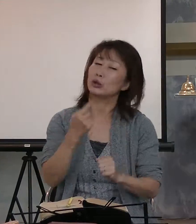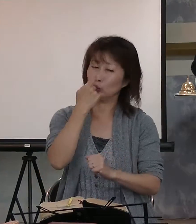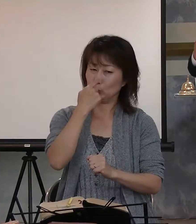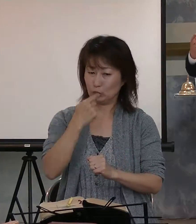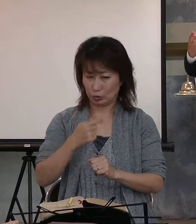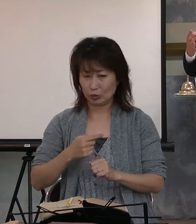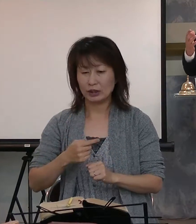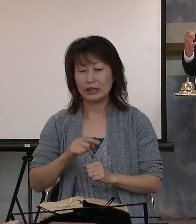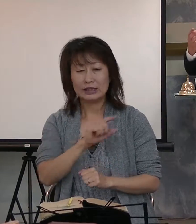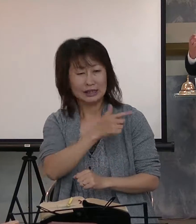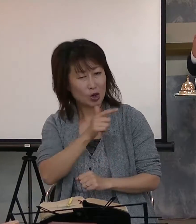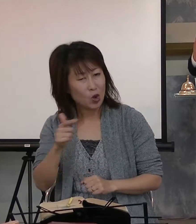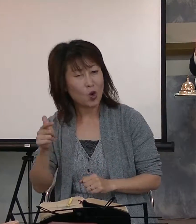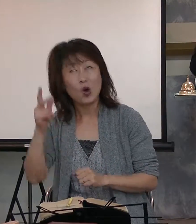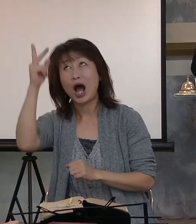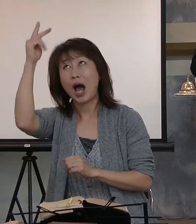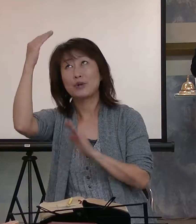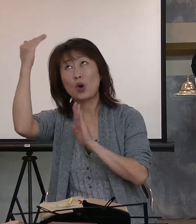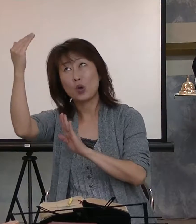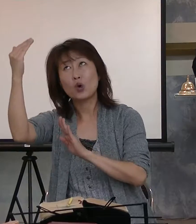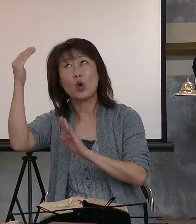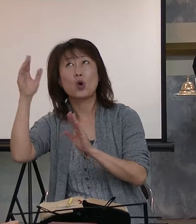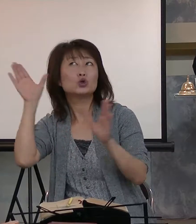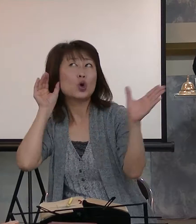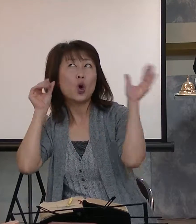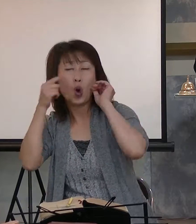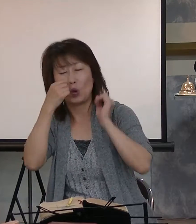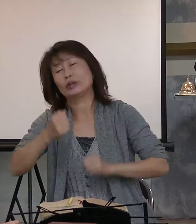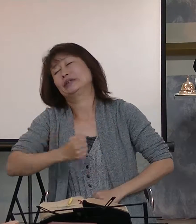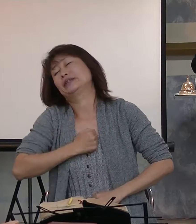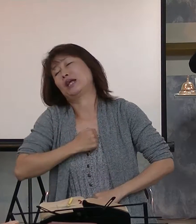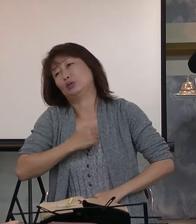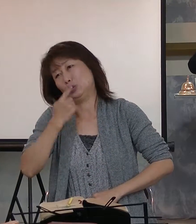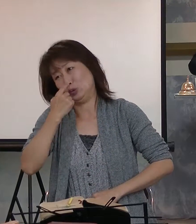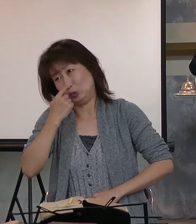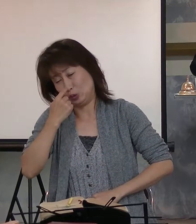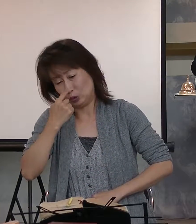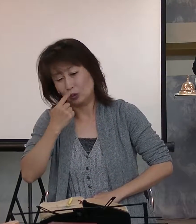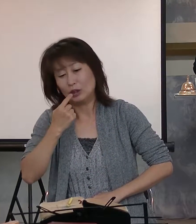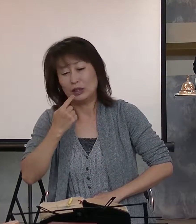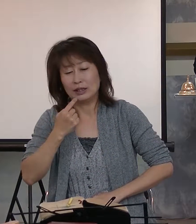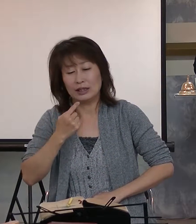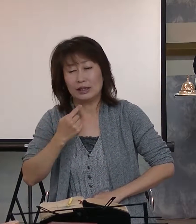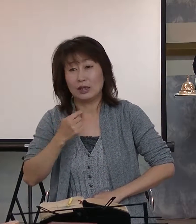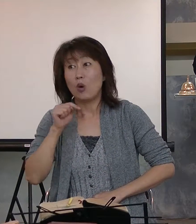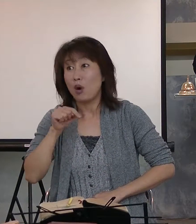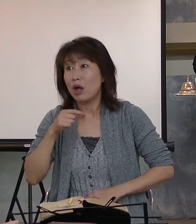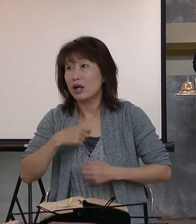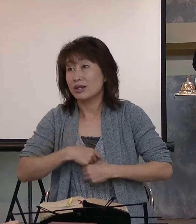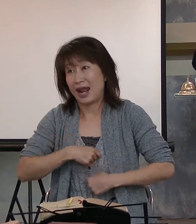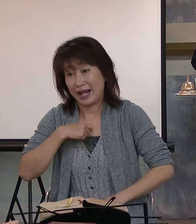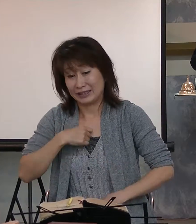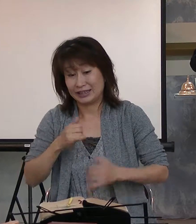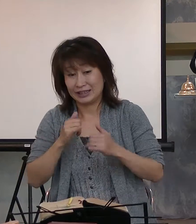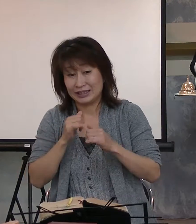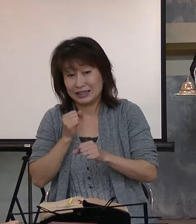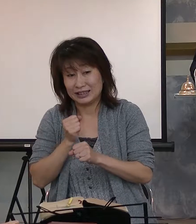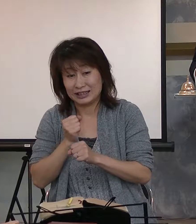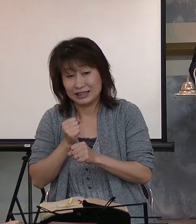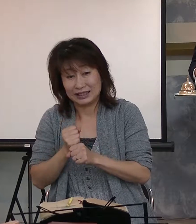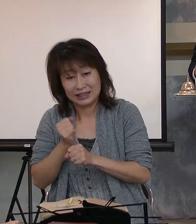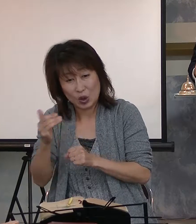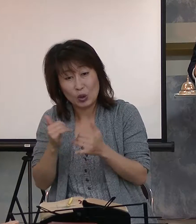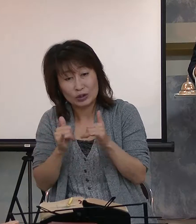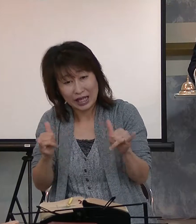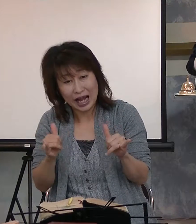ろんな神に対する情報を持っていることが自分の正しい信仰者と認めてじゃなく